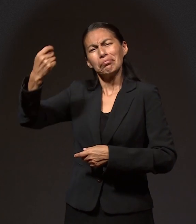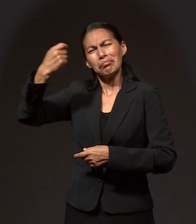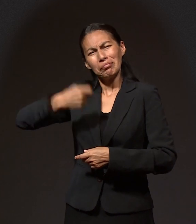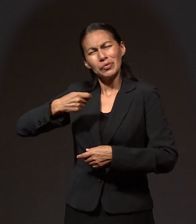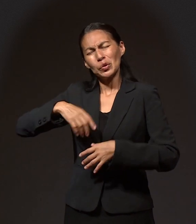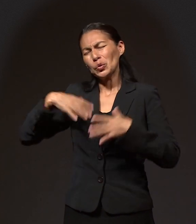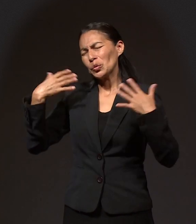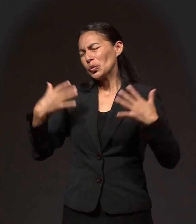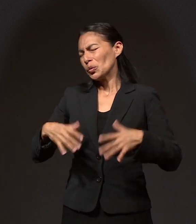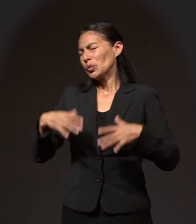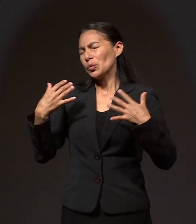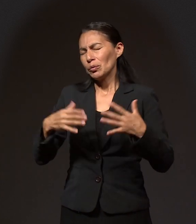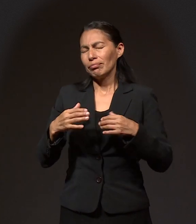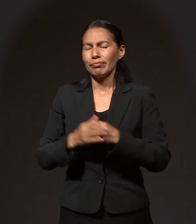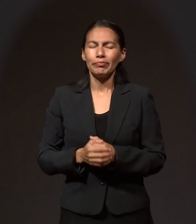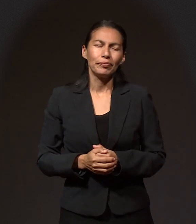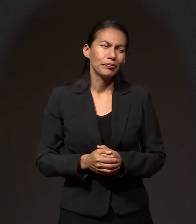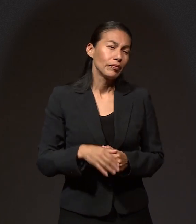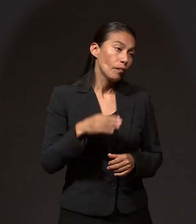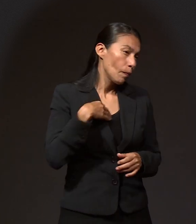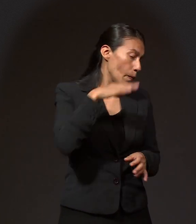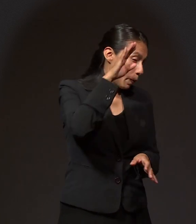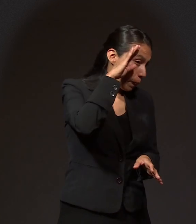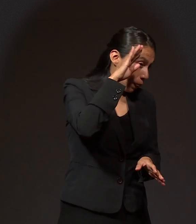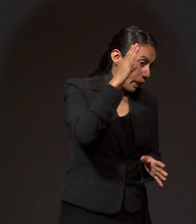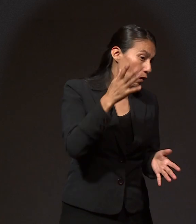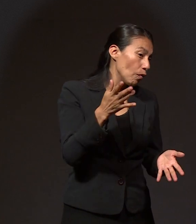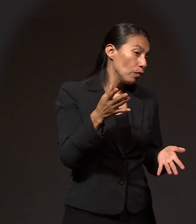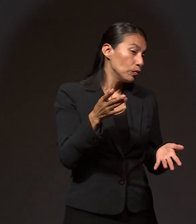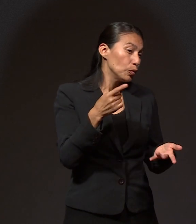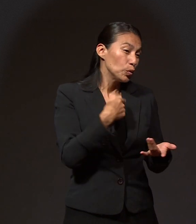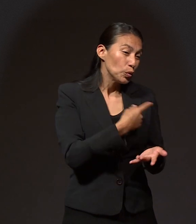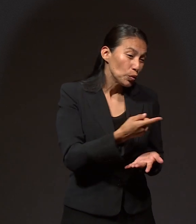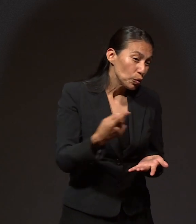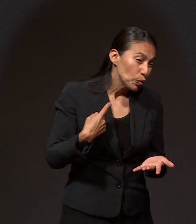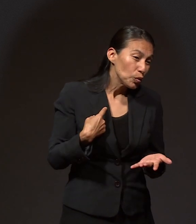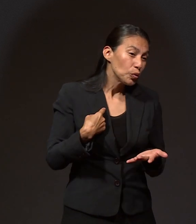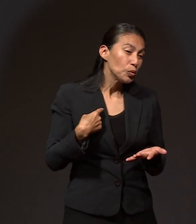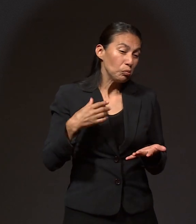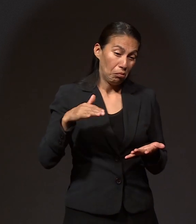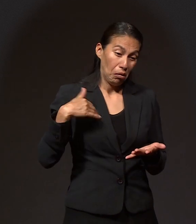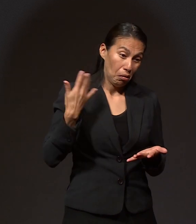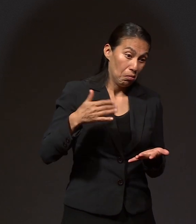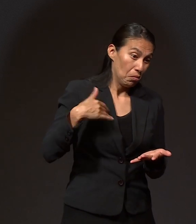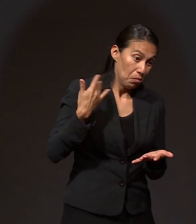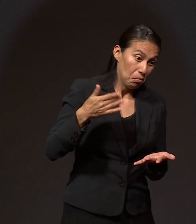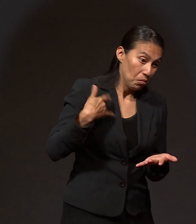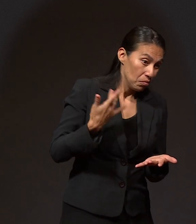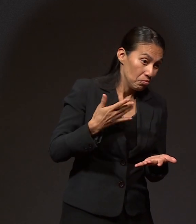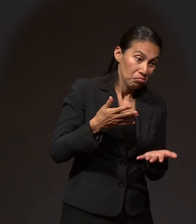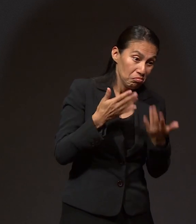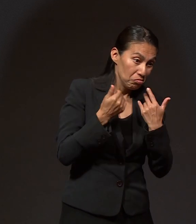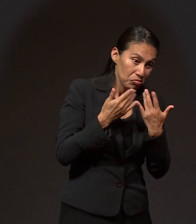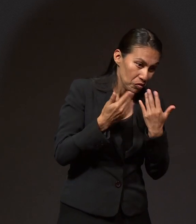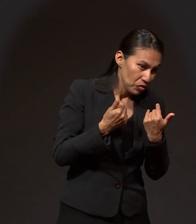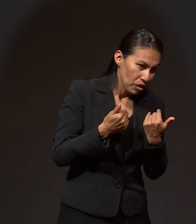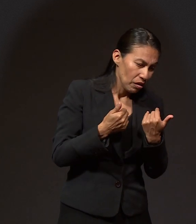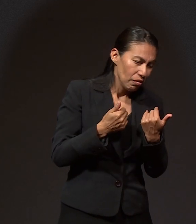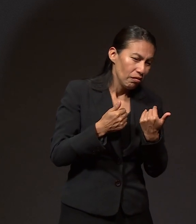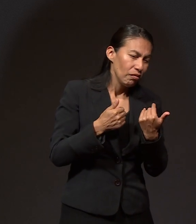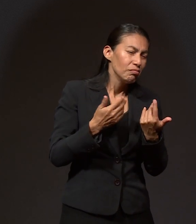lo cual fracasamos en ver la gloria de Dios manifestado en nuestras vidas